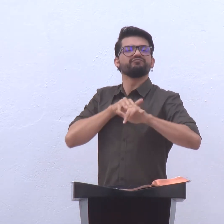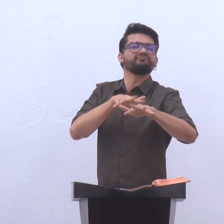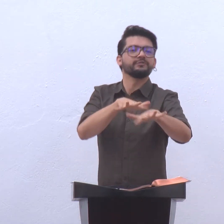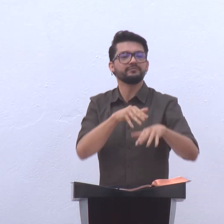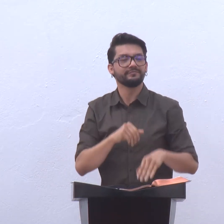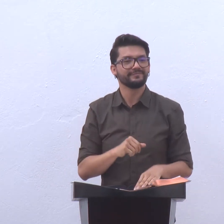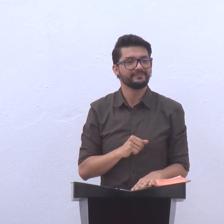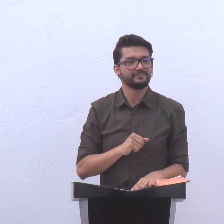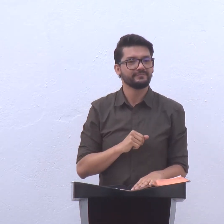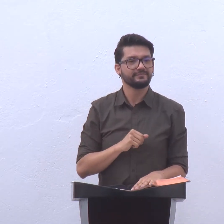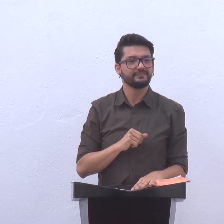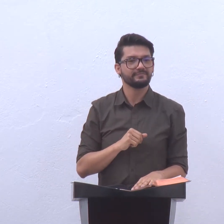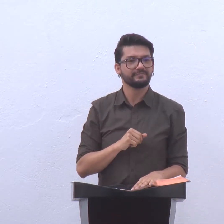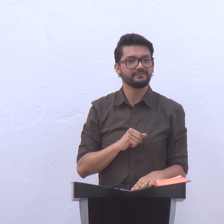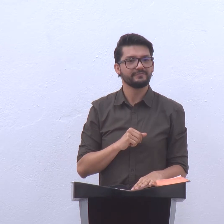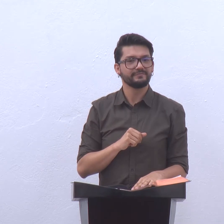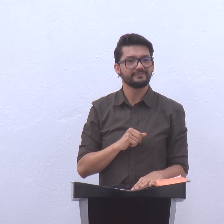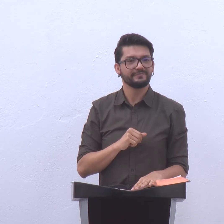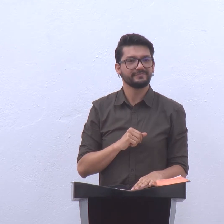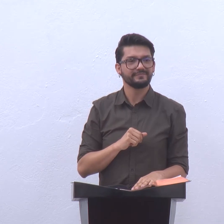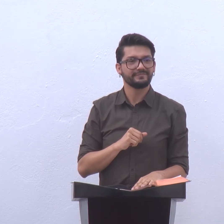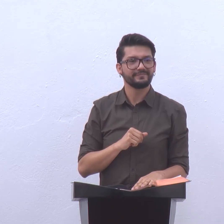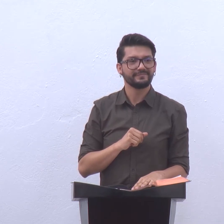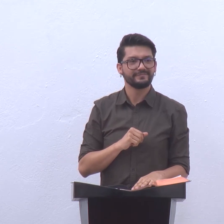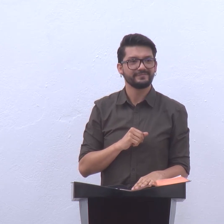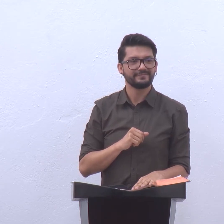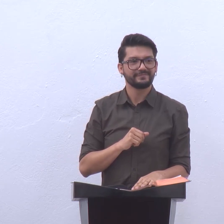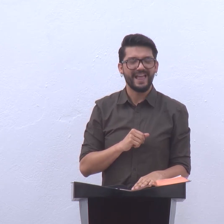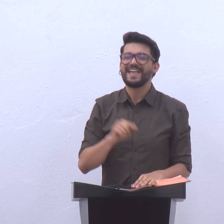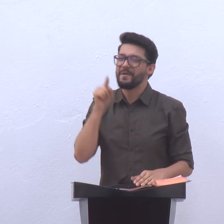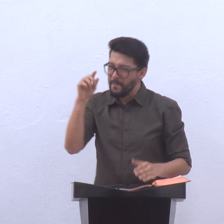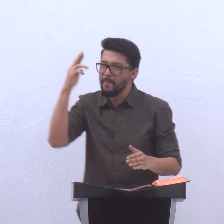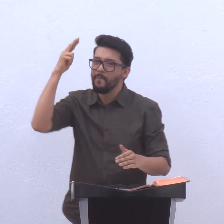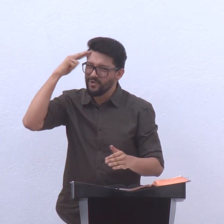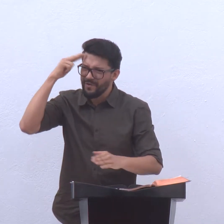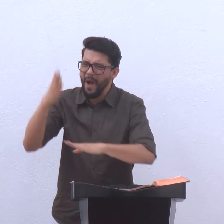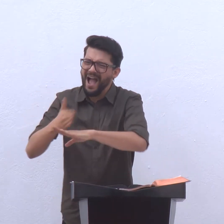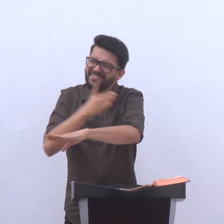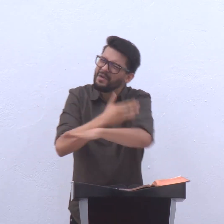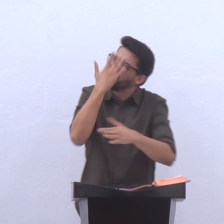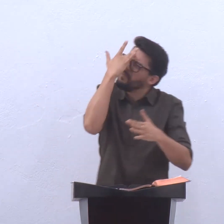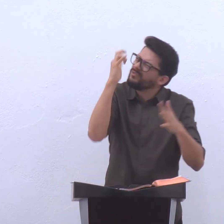y él mismo se pone en pie alzando la voz y dice: yo soy la fuente.